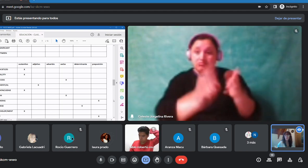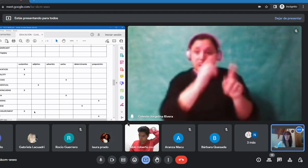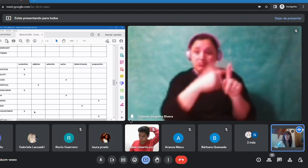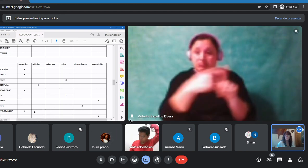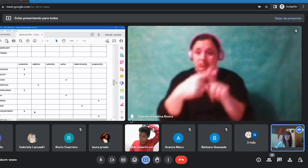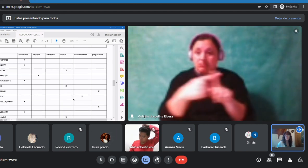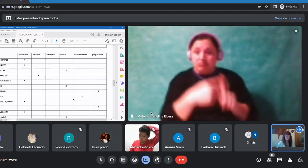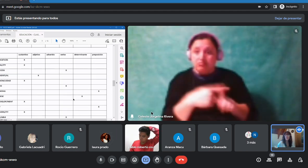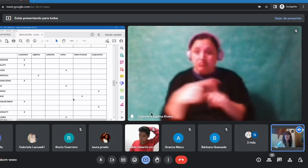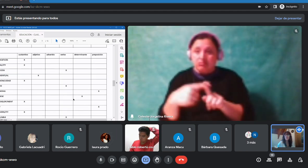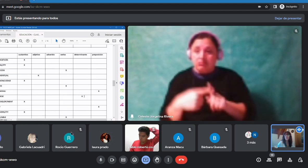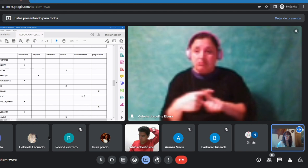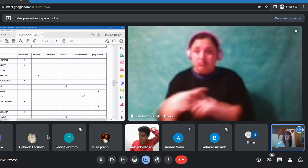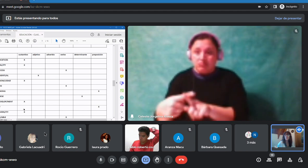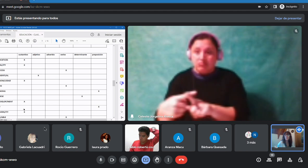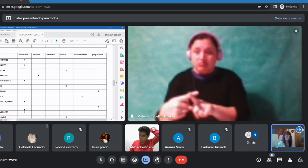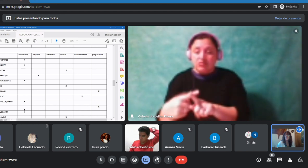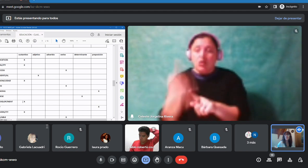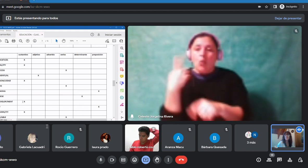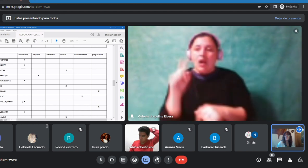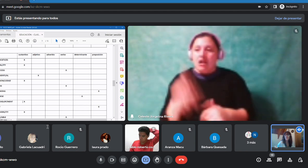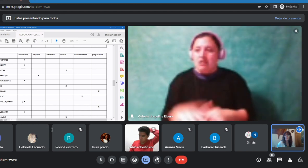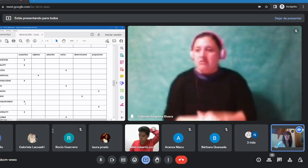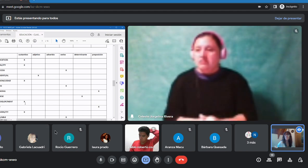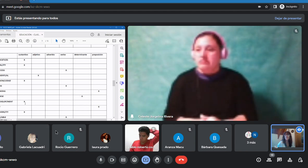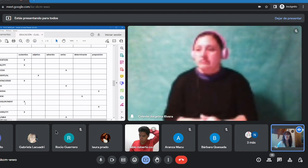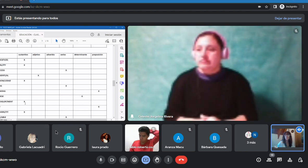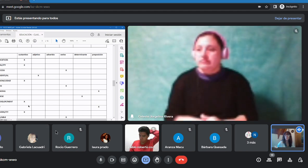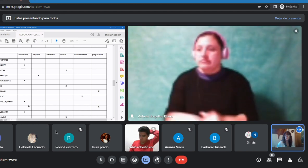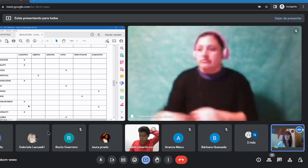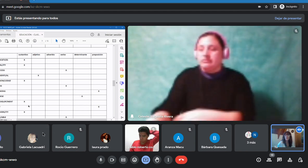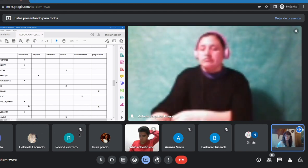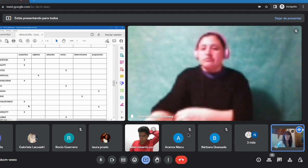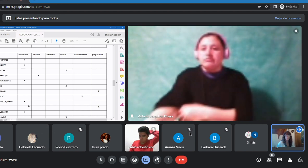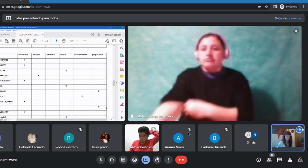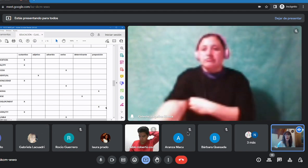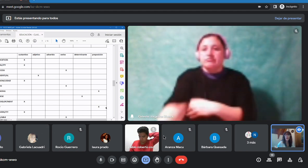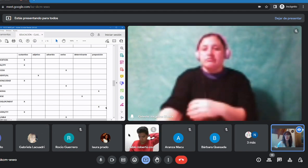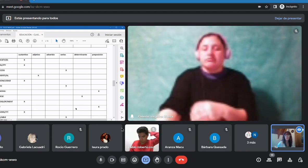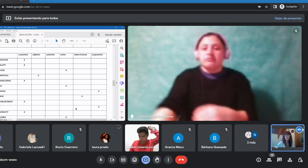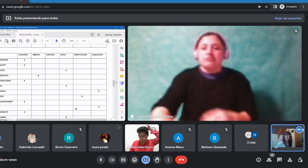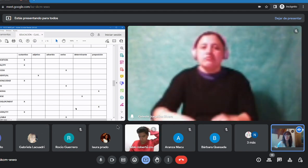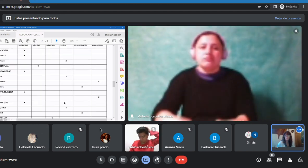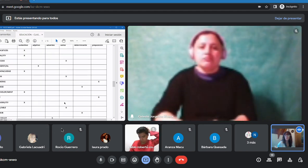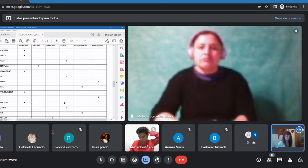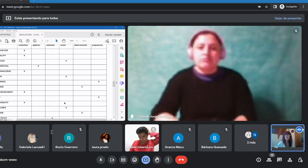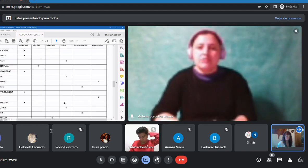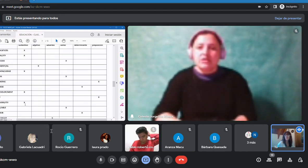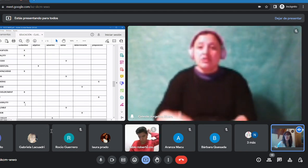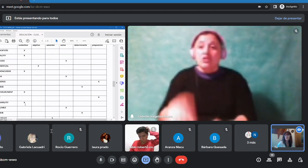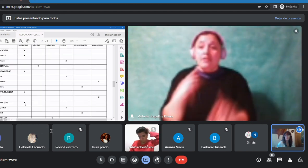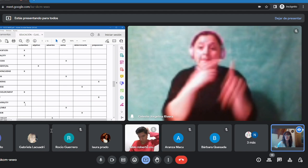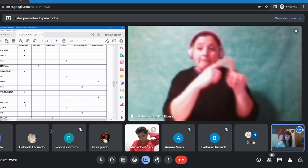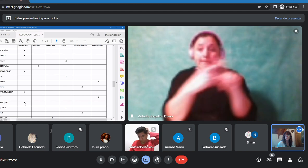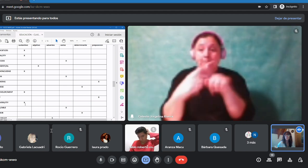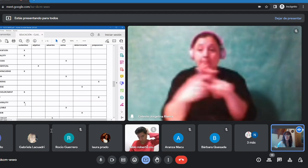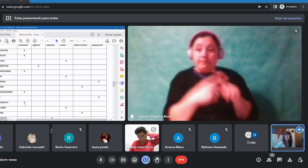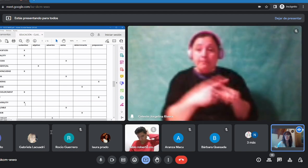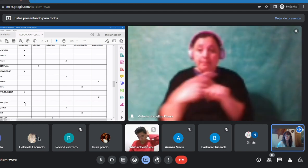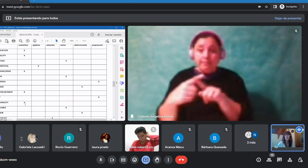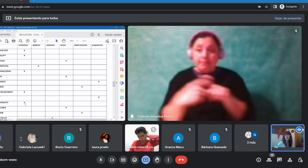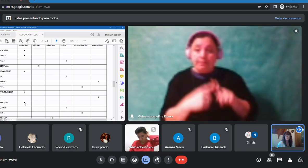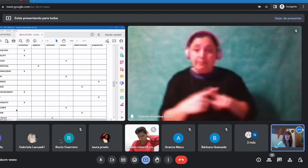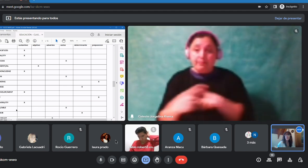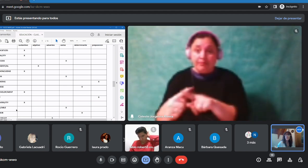como preposición, this como determinante, development como sustantivo, by como preposición, diversity como